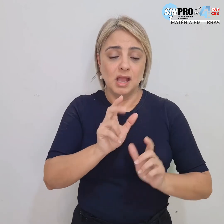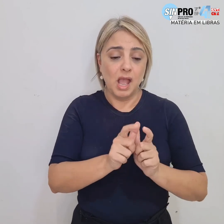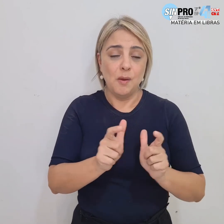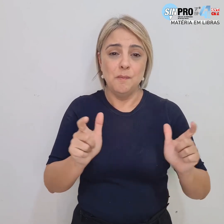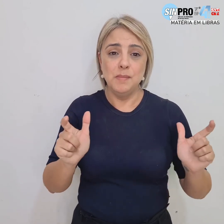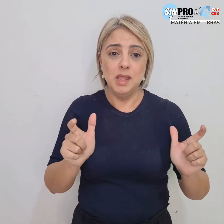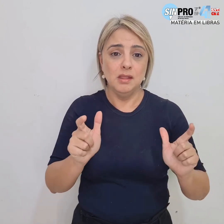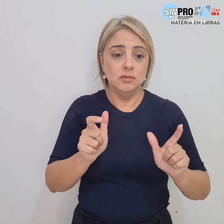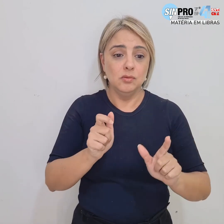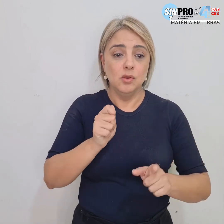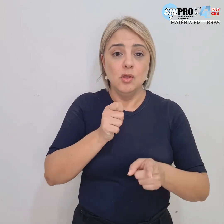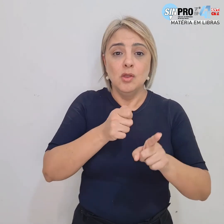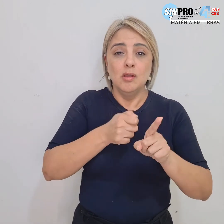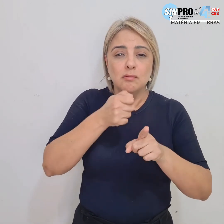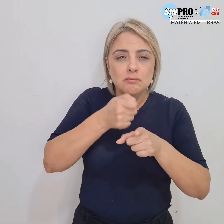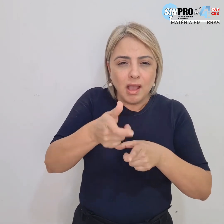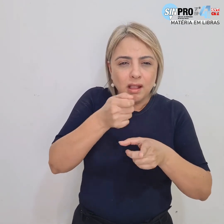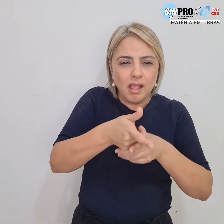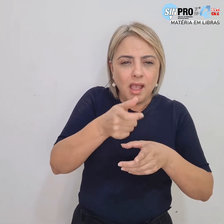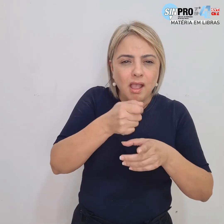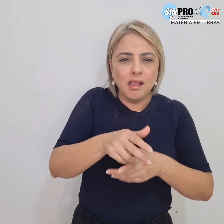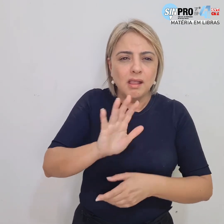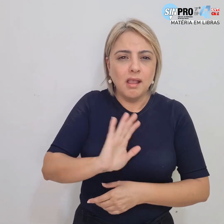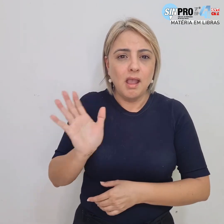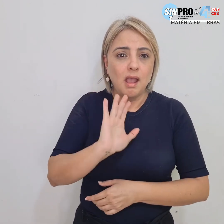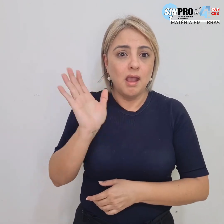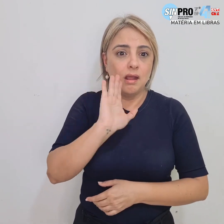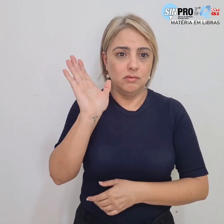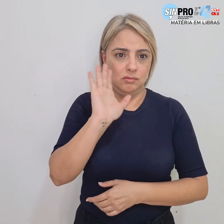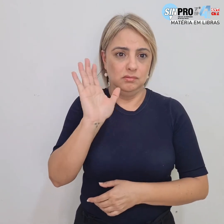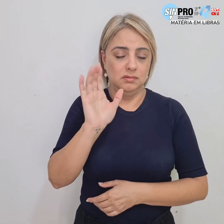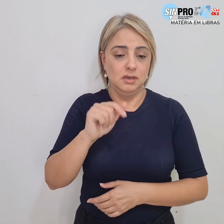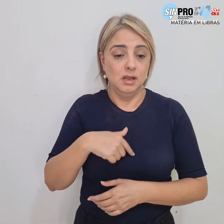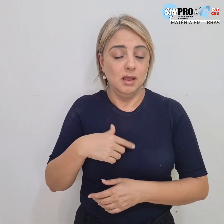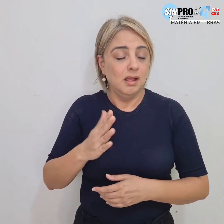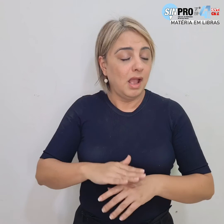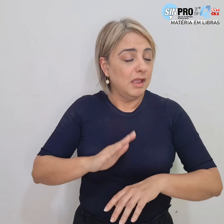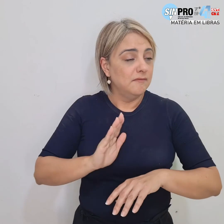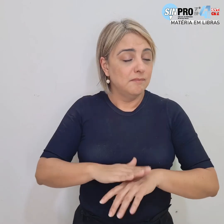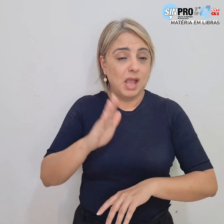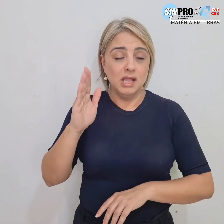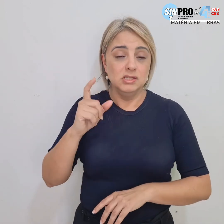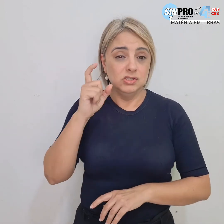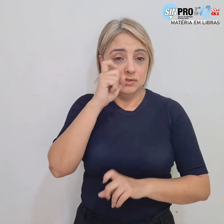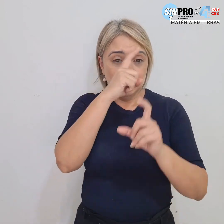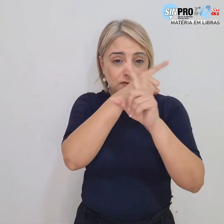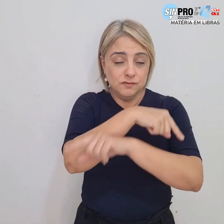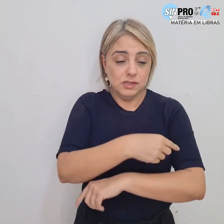das mensalidades e tornará ainda mais difícil a vida desses milhões de